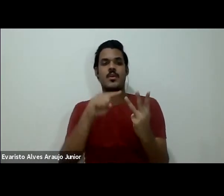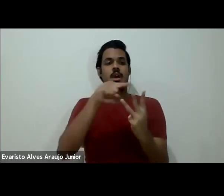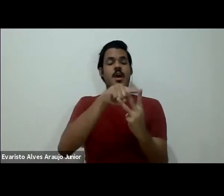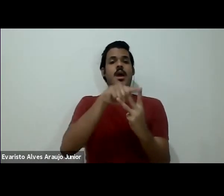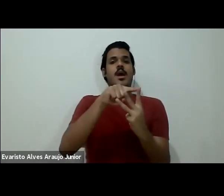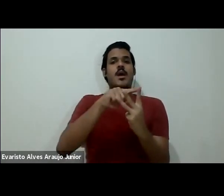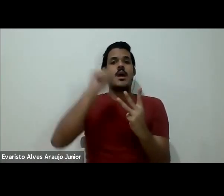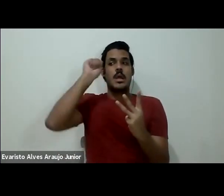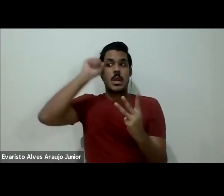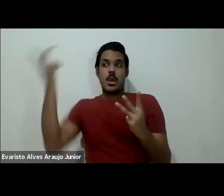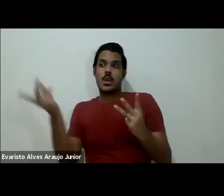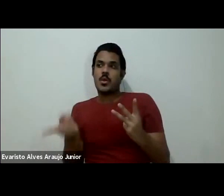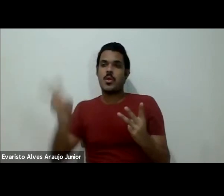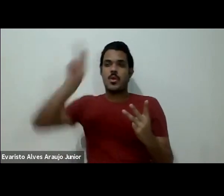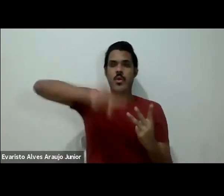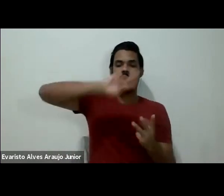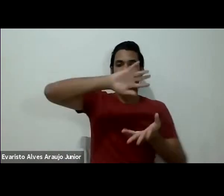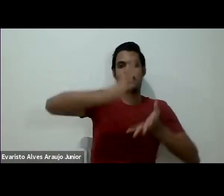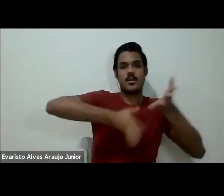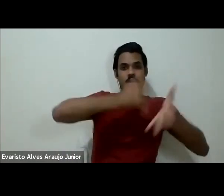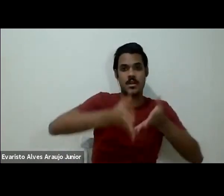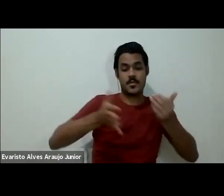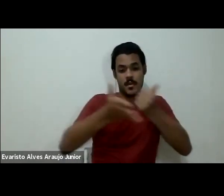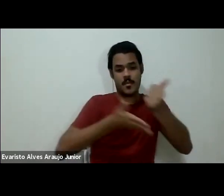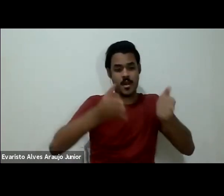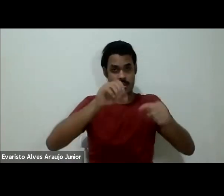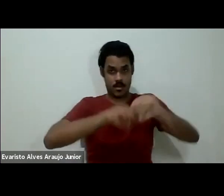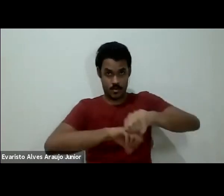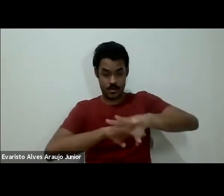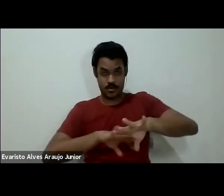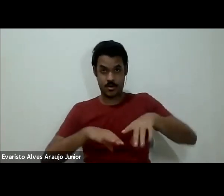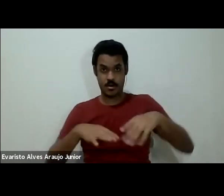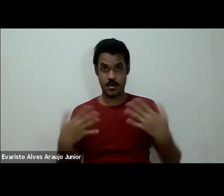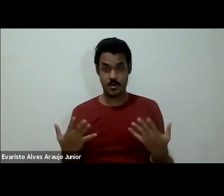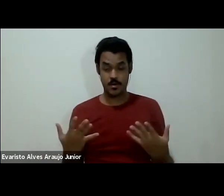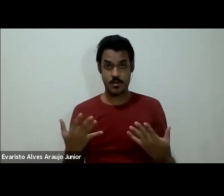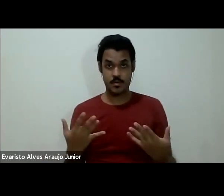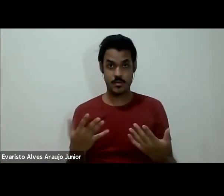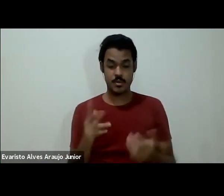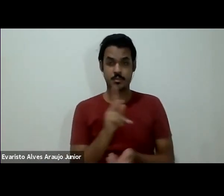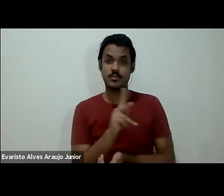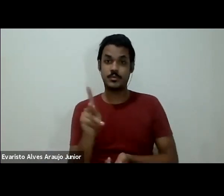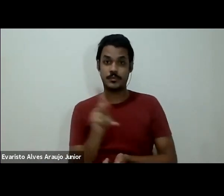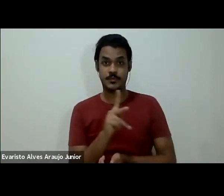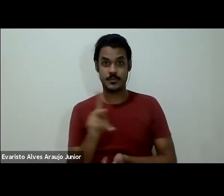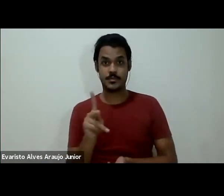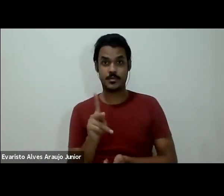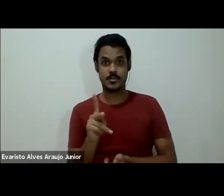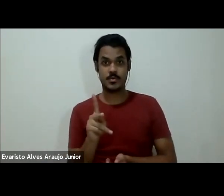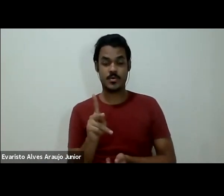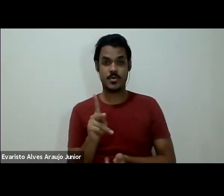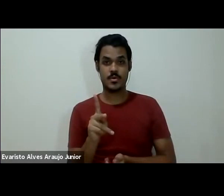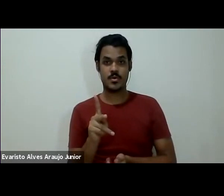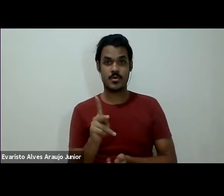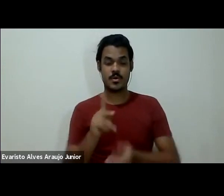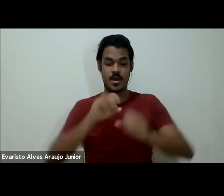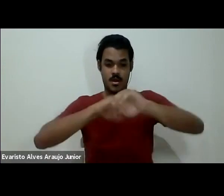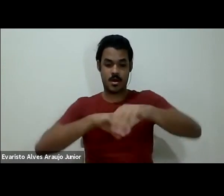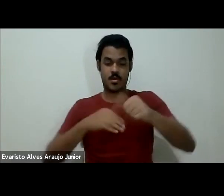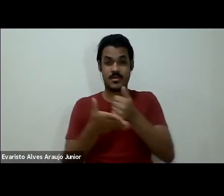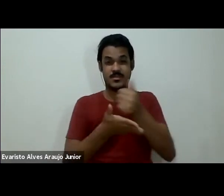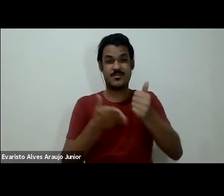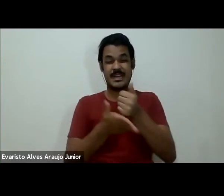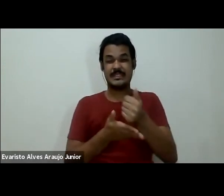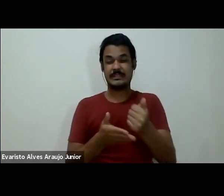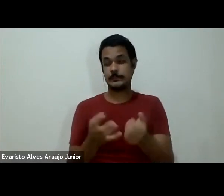para Libras na educação básica, e os professores da educação básica, eles registraram essa